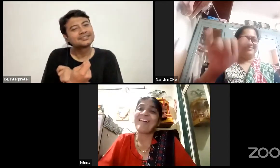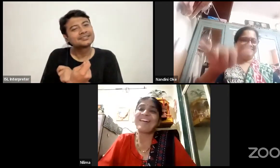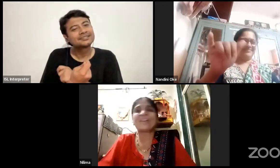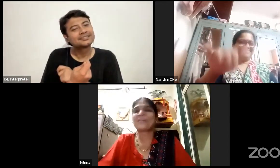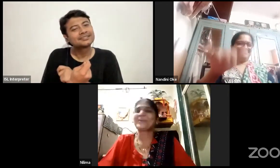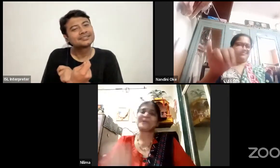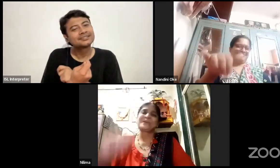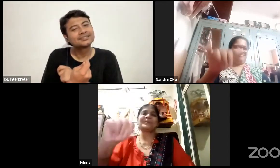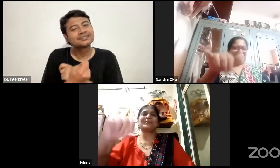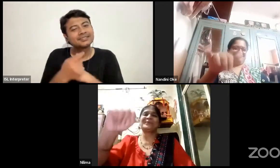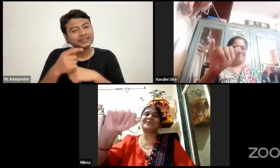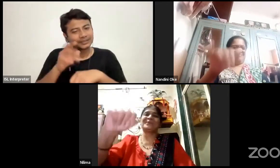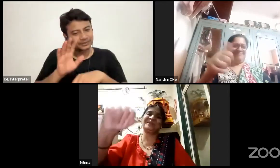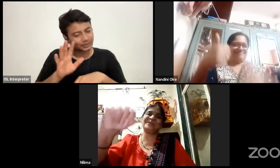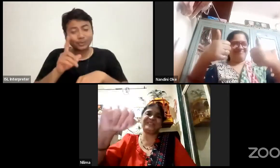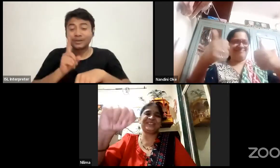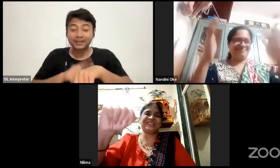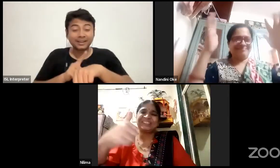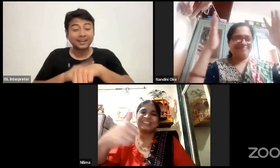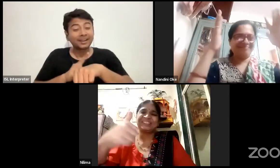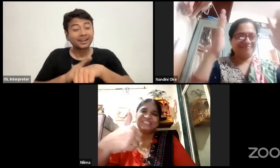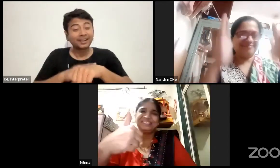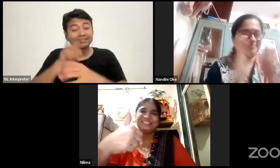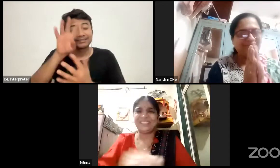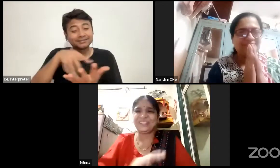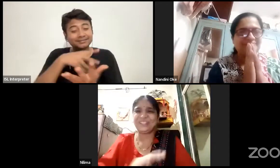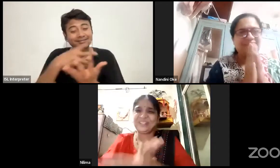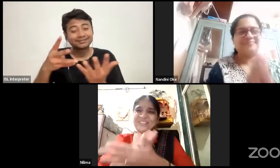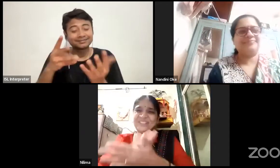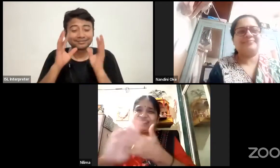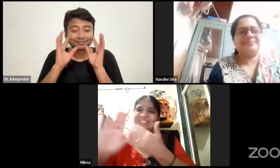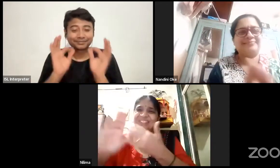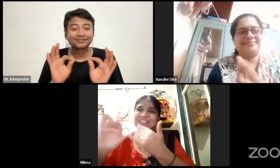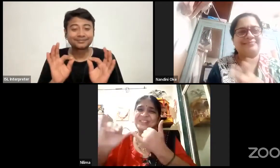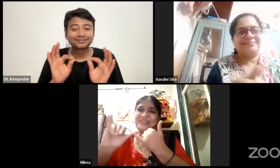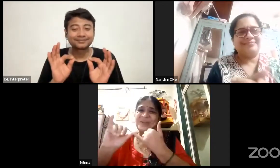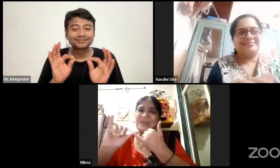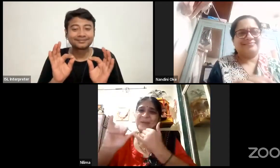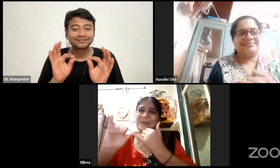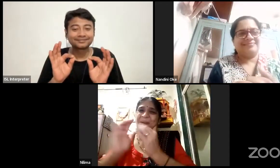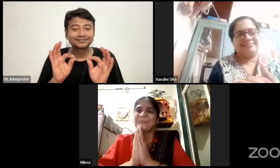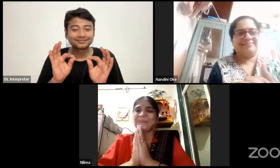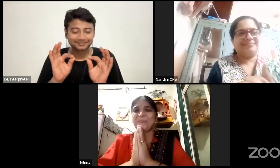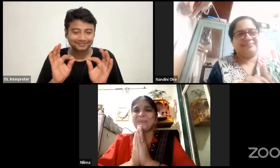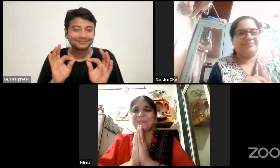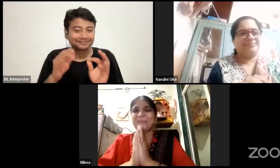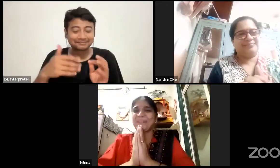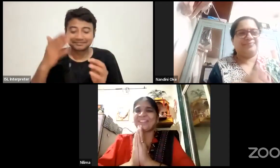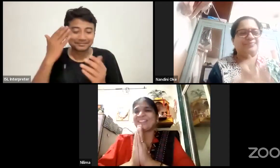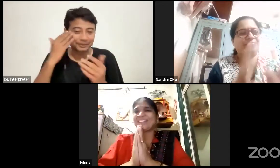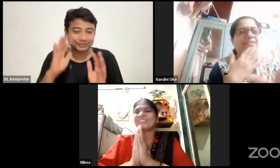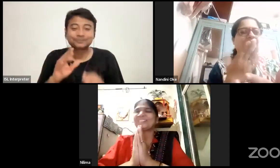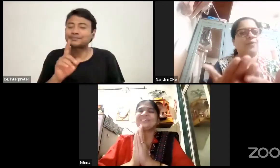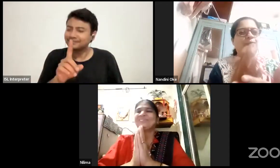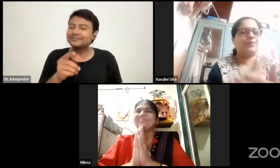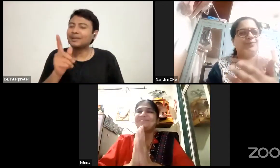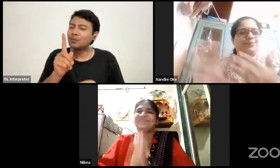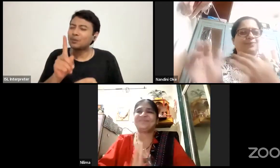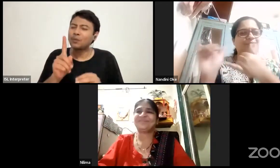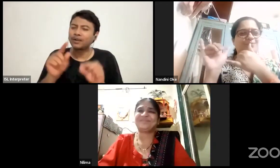को जो है करते रहना चाहिए। एक बात मुझे बहुत अच्छी लगी, आप सब भक्तों को बताना चाहता हूँ, मैंने कहीं पे ऐसी कोट पढ़ा